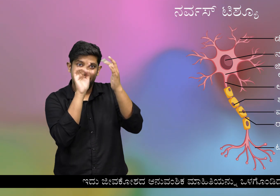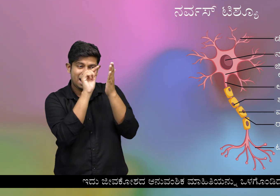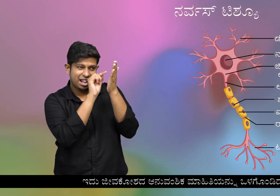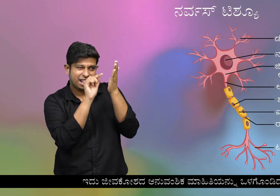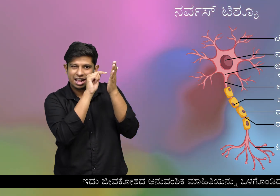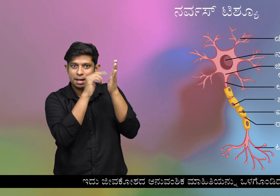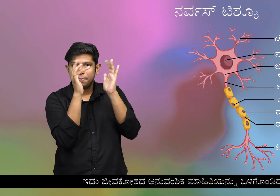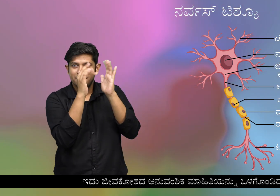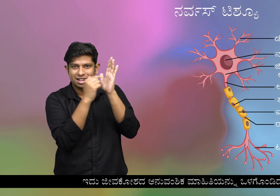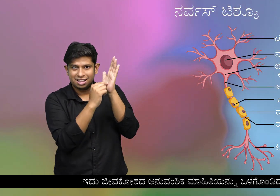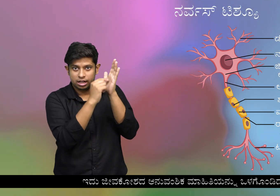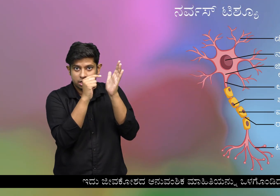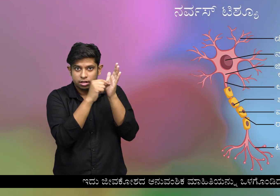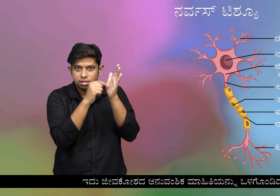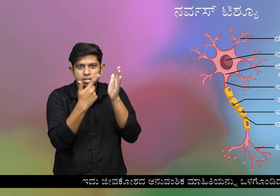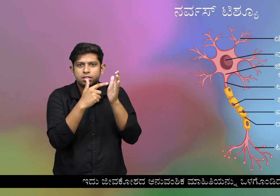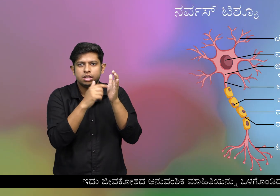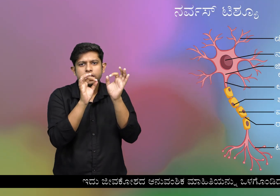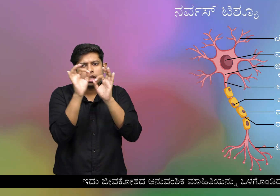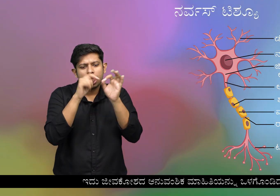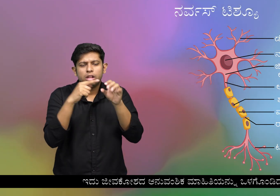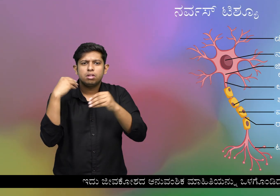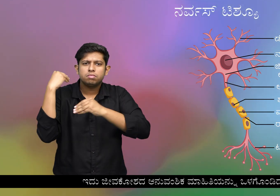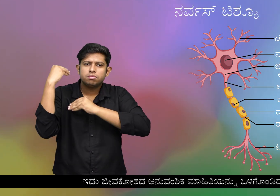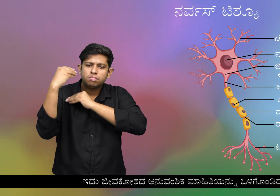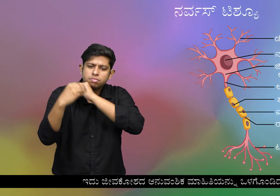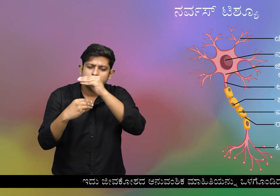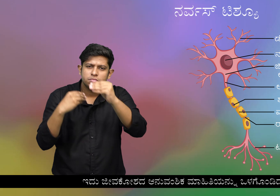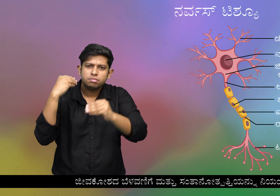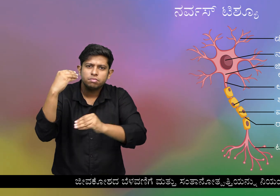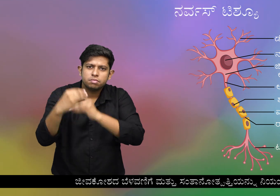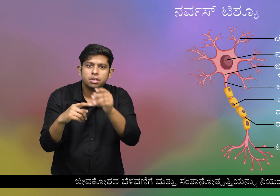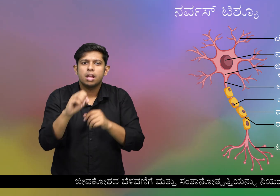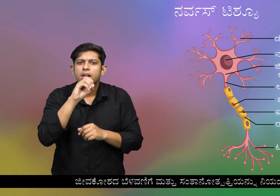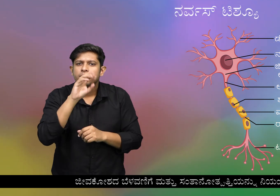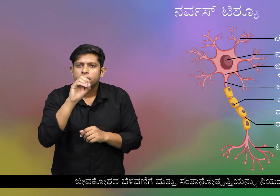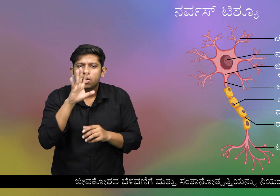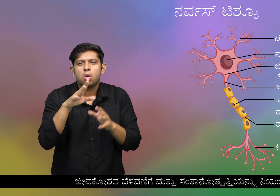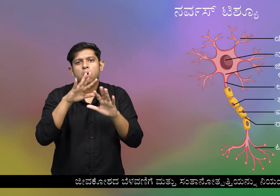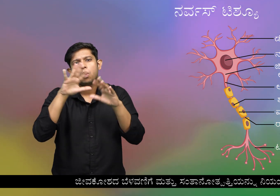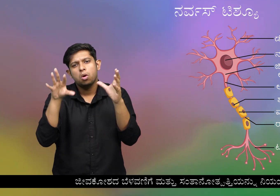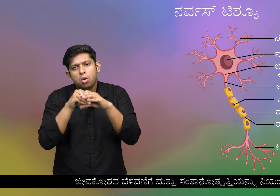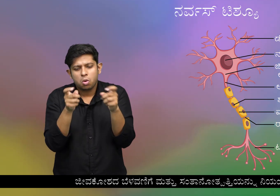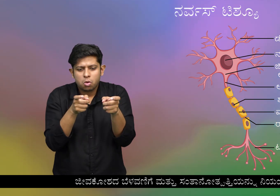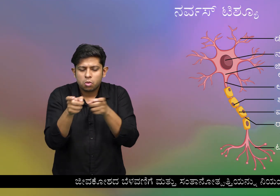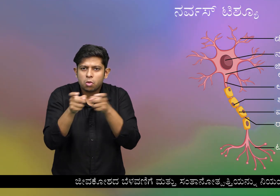ಇದು ಜೀವಕೋಶದ ಆನುವಂಶಿಕ ಮಾಹಿತಿಯನ್ನು ಒಳಗೊಂಡಿವೆ ಮತ್ತು ಜೀವಕೋಶದ ಬೆಳವಣಿಗೆ ಮತ್ತು